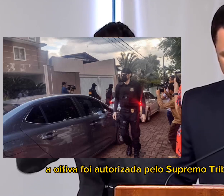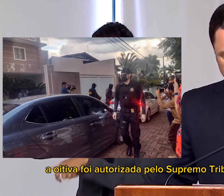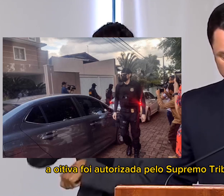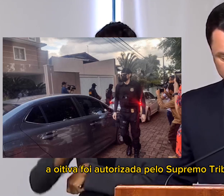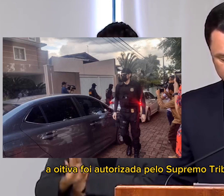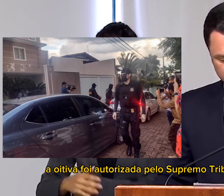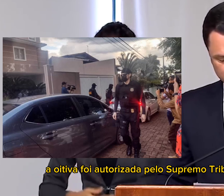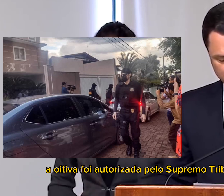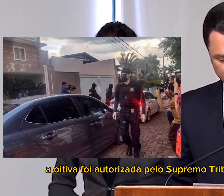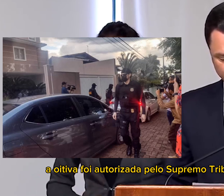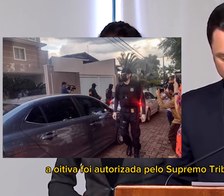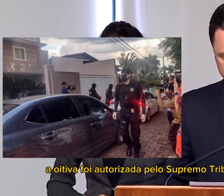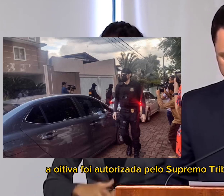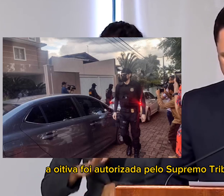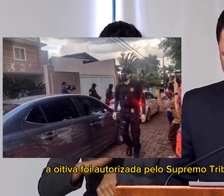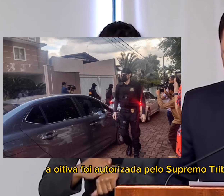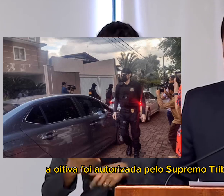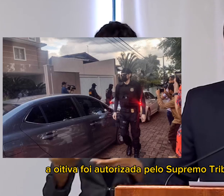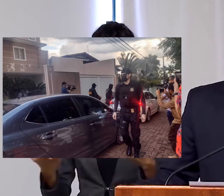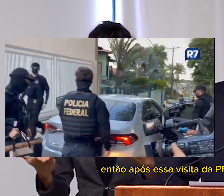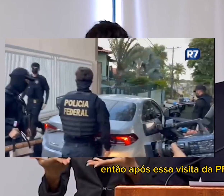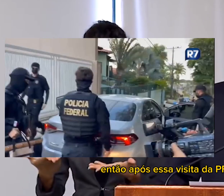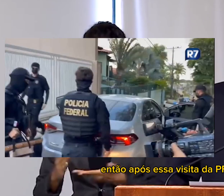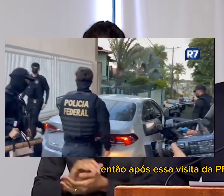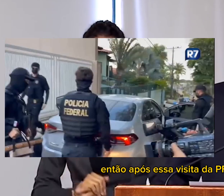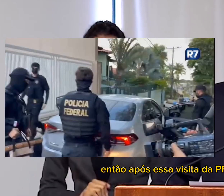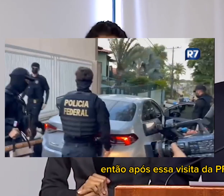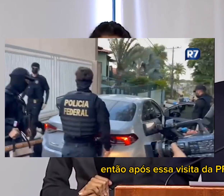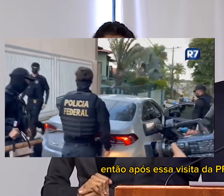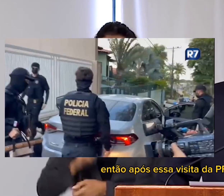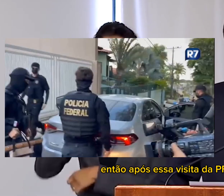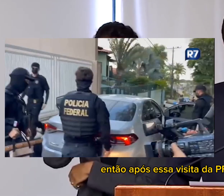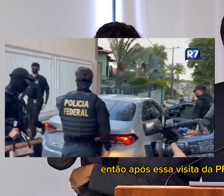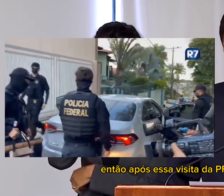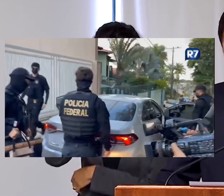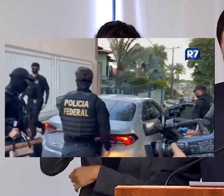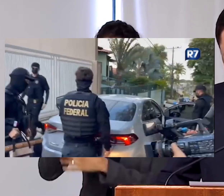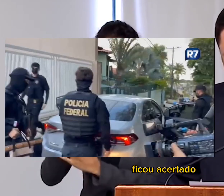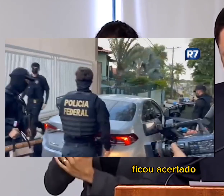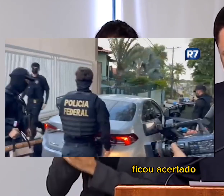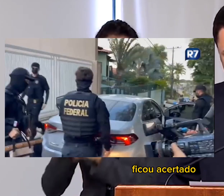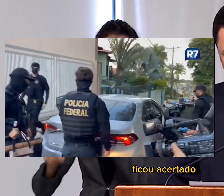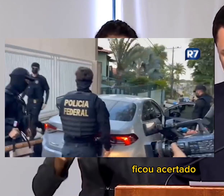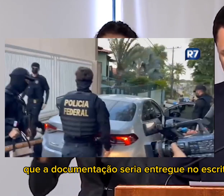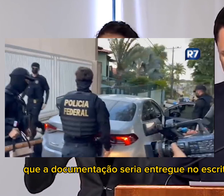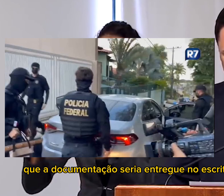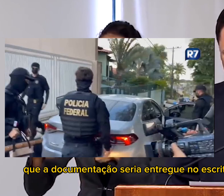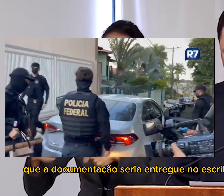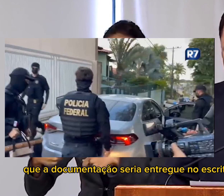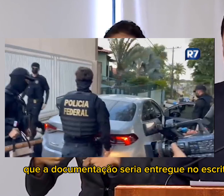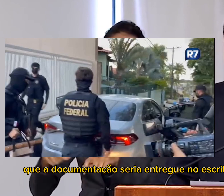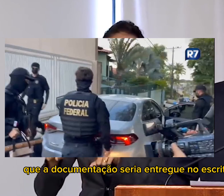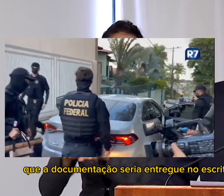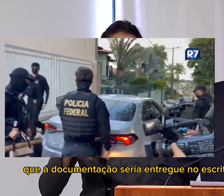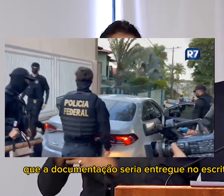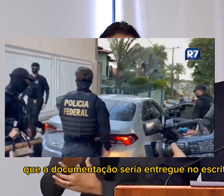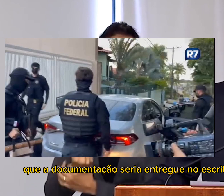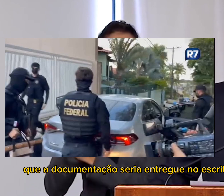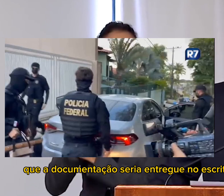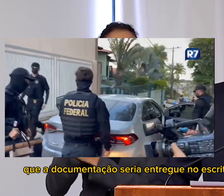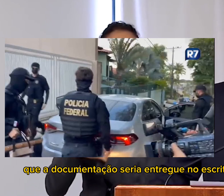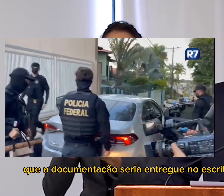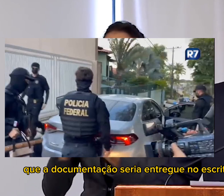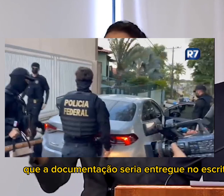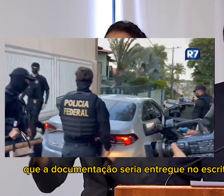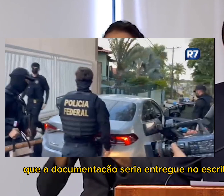oitiva foi autorizada pelo Supremo Tribunal Federal. Então, após essa visita da PF, ficou acertado que a documentação seria entregue